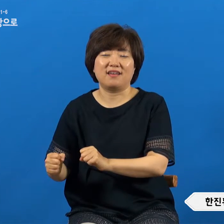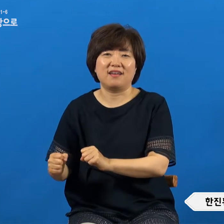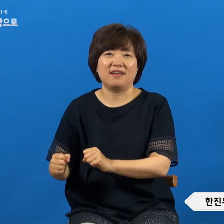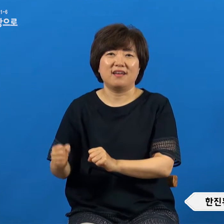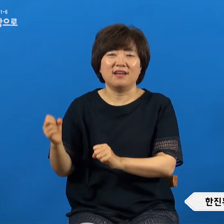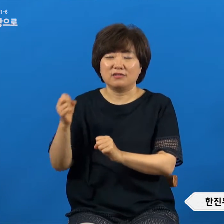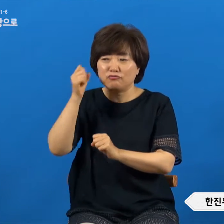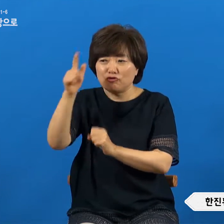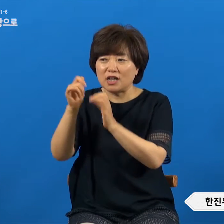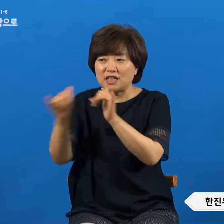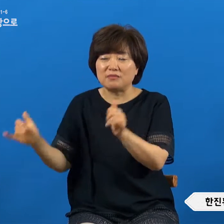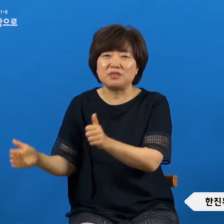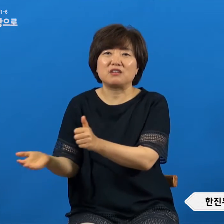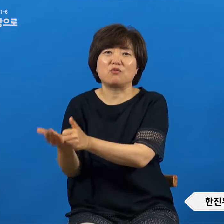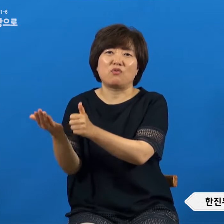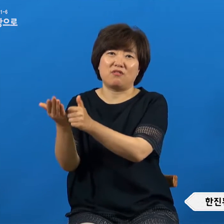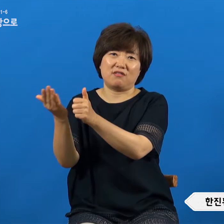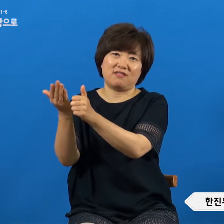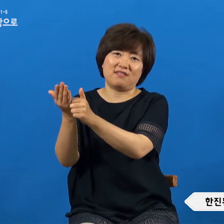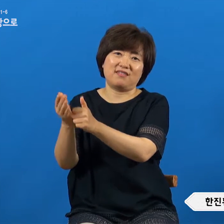그리고 인재를 키워냈습니다.